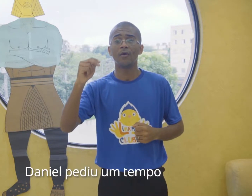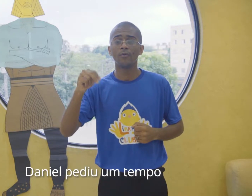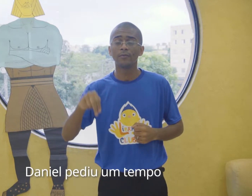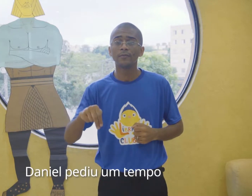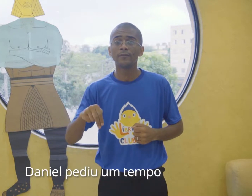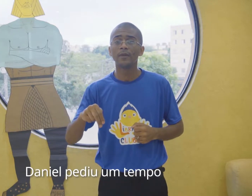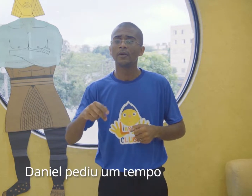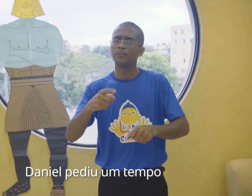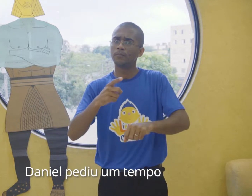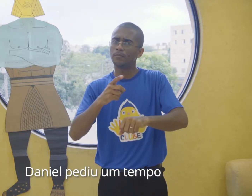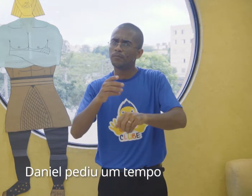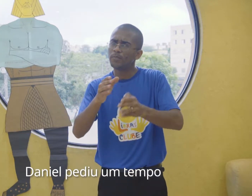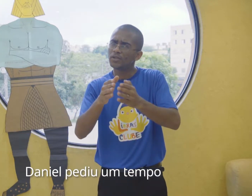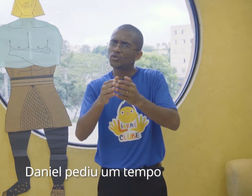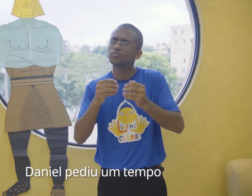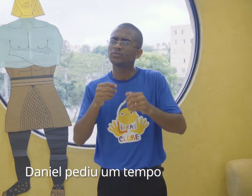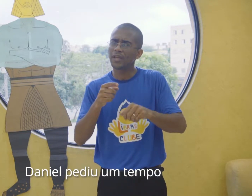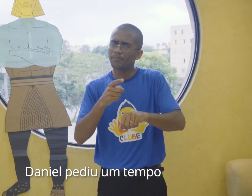Daniel pediu um tempo